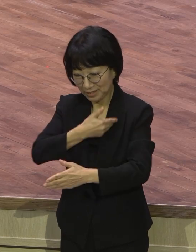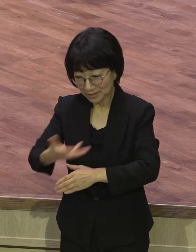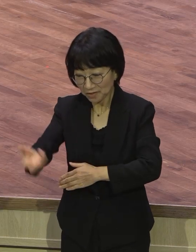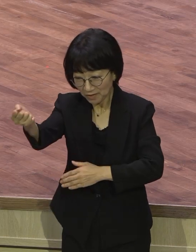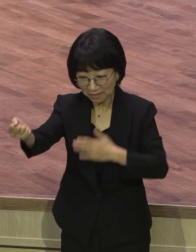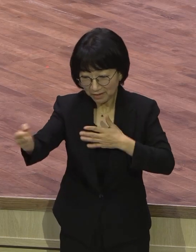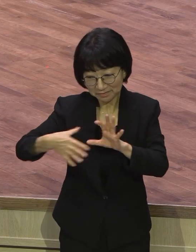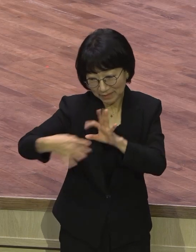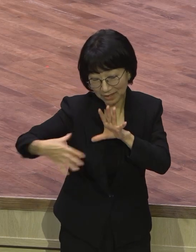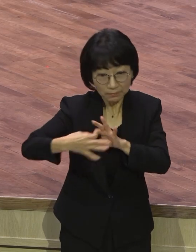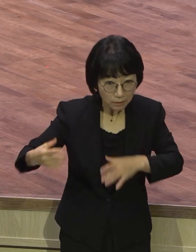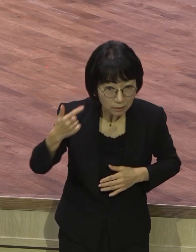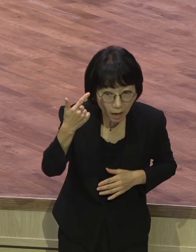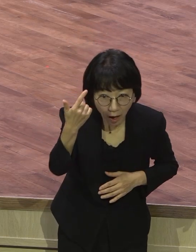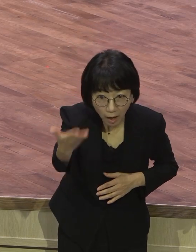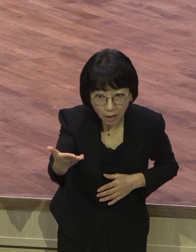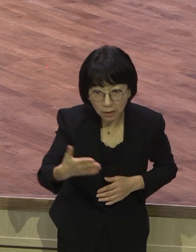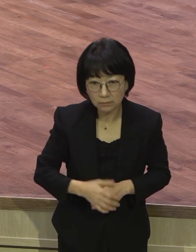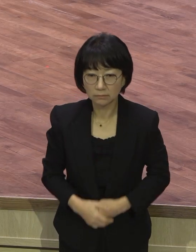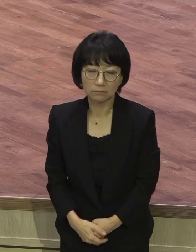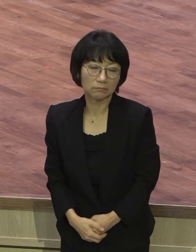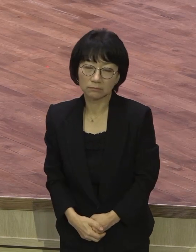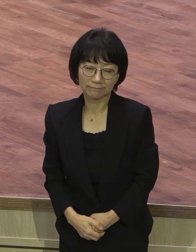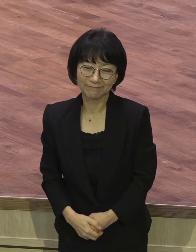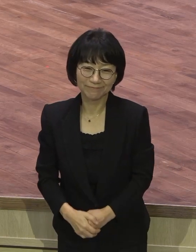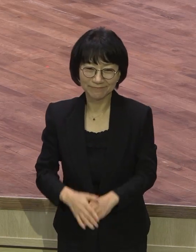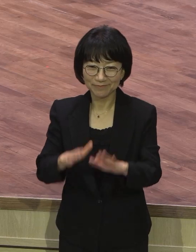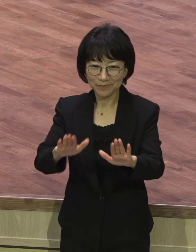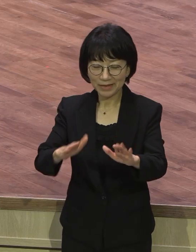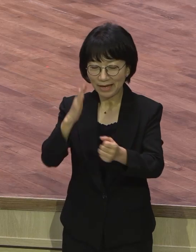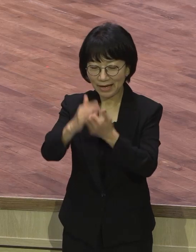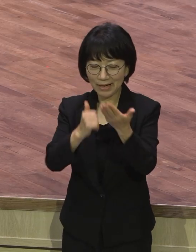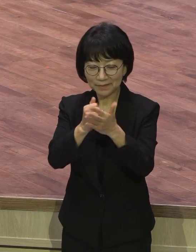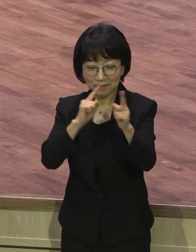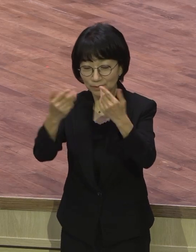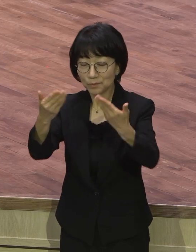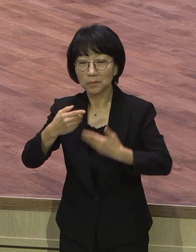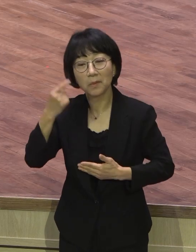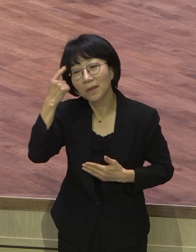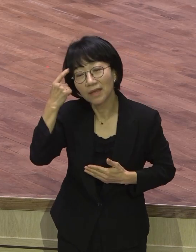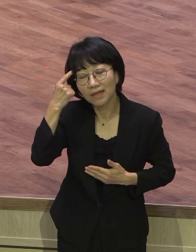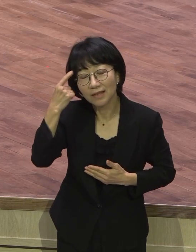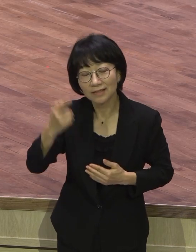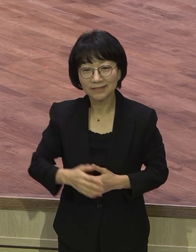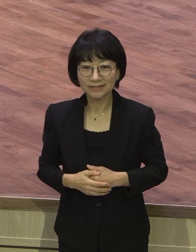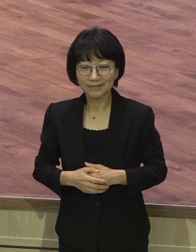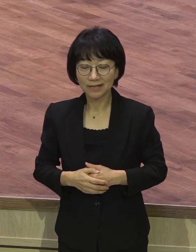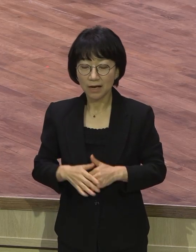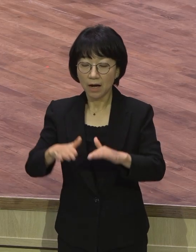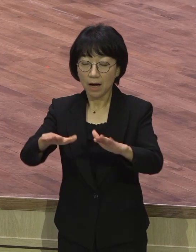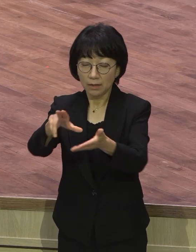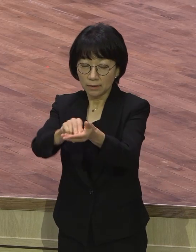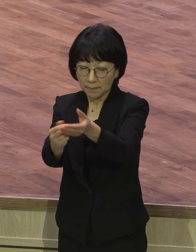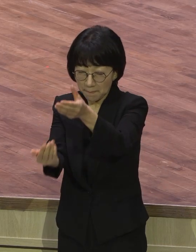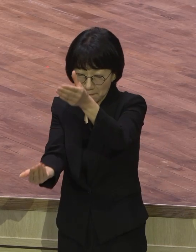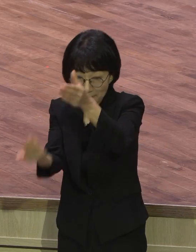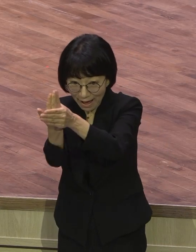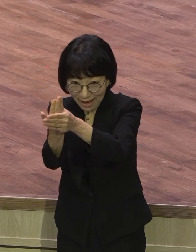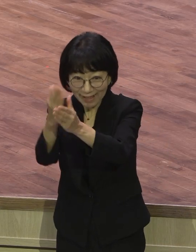이스라엘 역사지. 이게 뭐냐 왜 이게 하나님의 말씀이냐고요. 이걸 이 상황이 닥쳤을 때